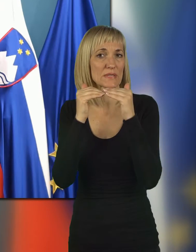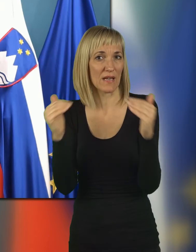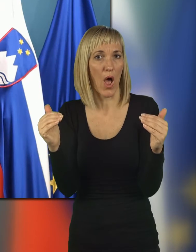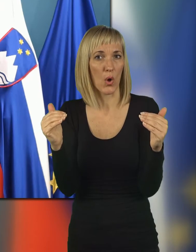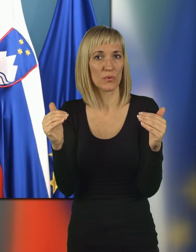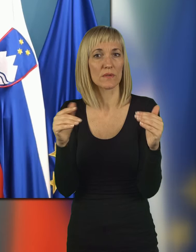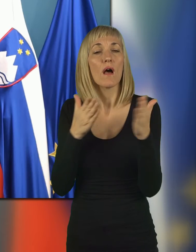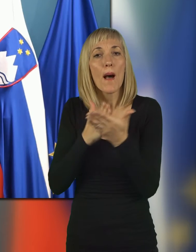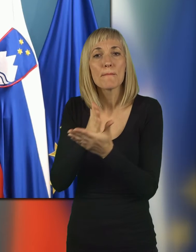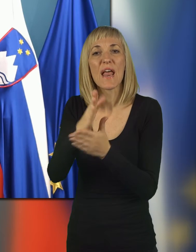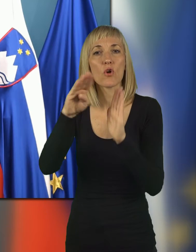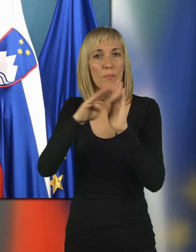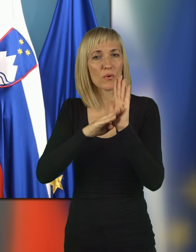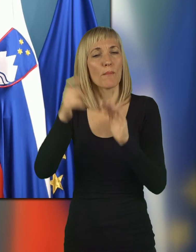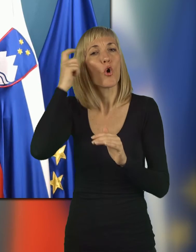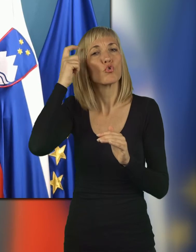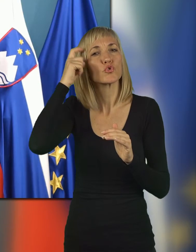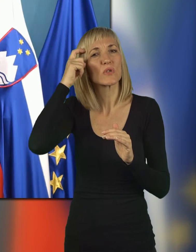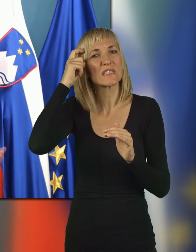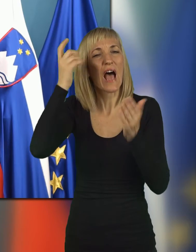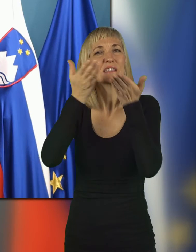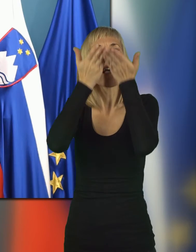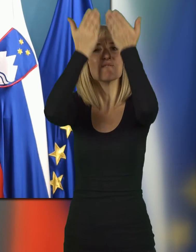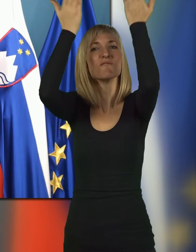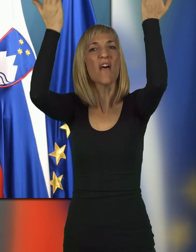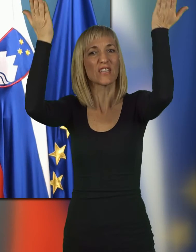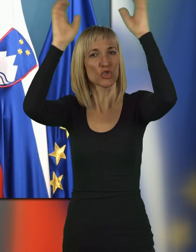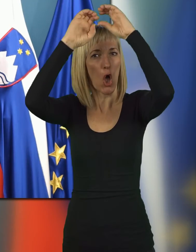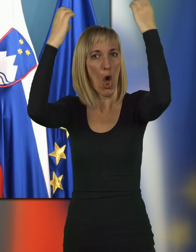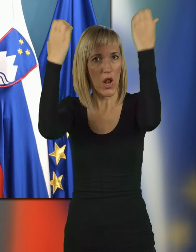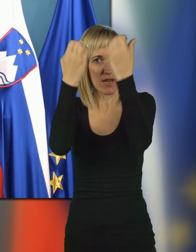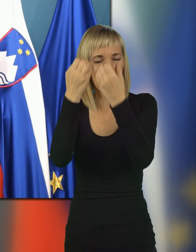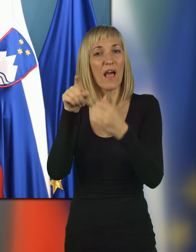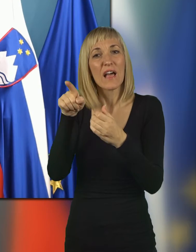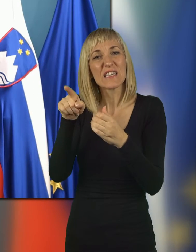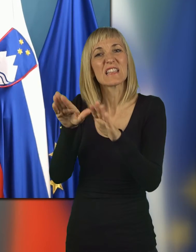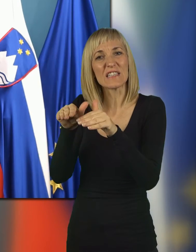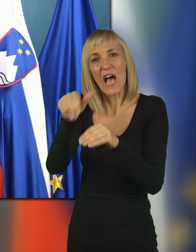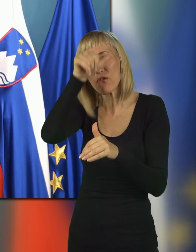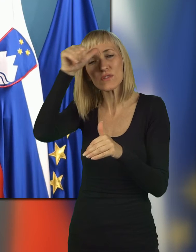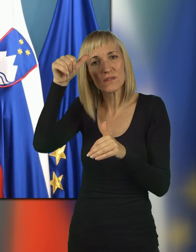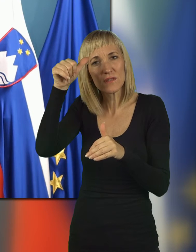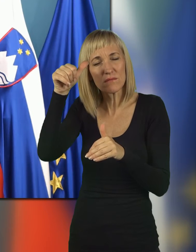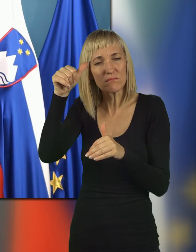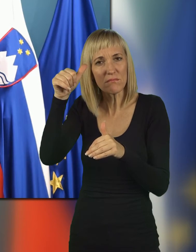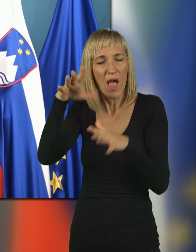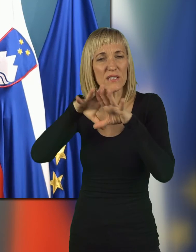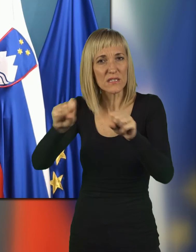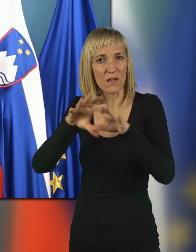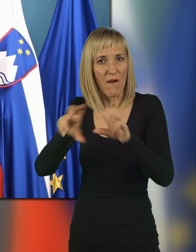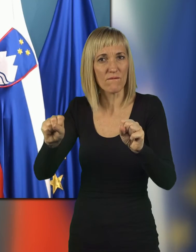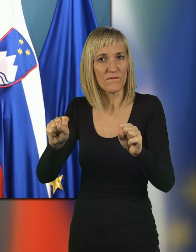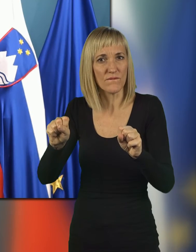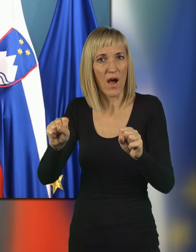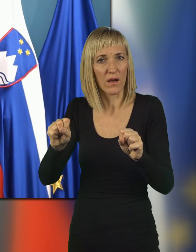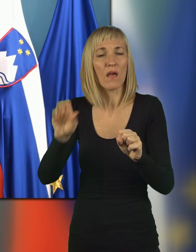preko programa kulturalizacije vesolja, ki se v tem objektu v Vitanju tudi izvaja, pomeni za Slovenijo